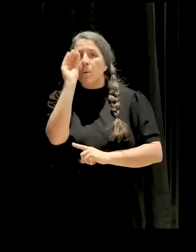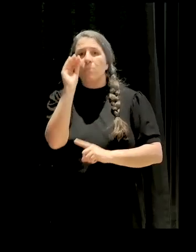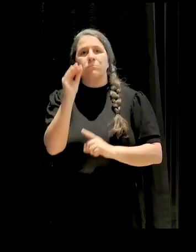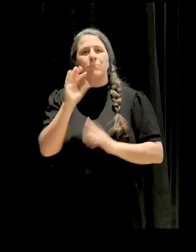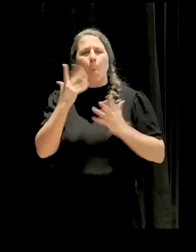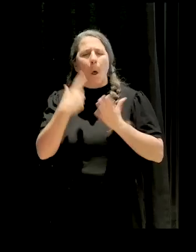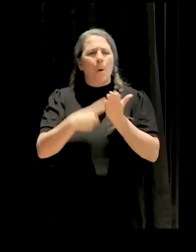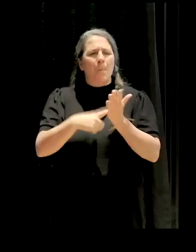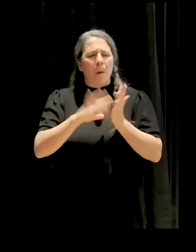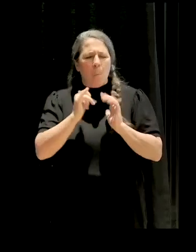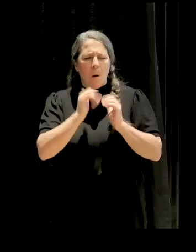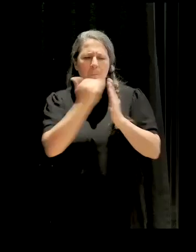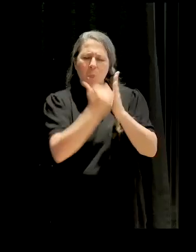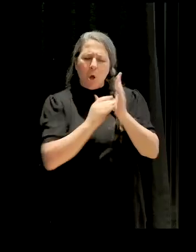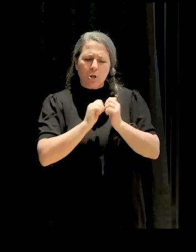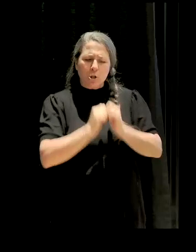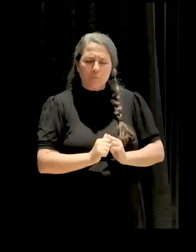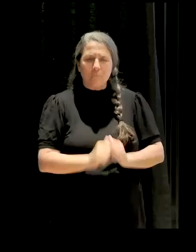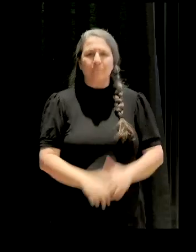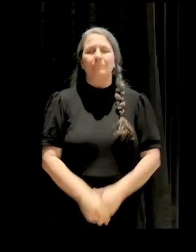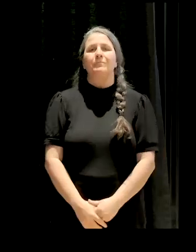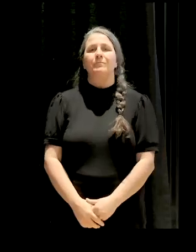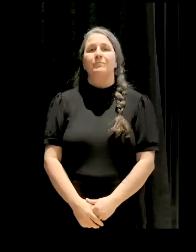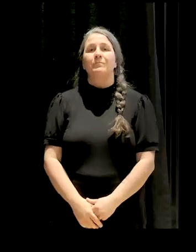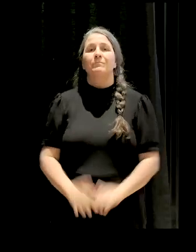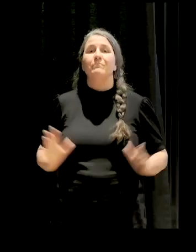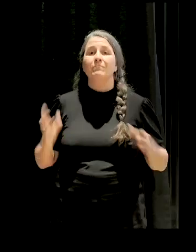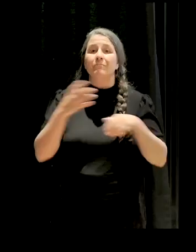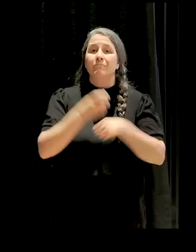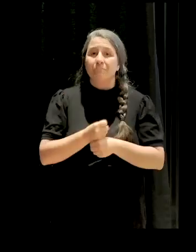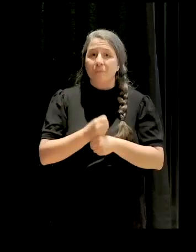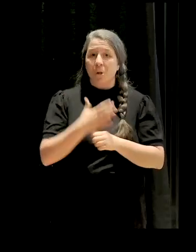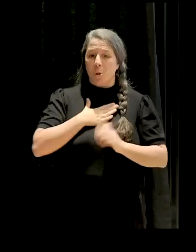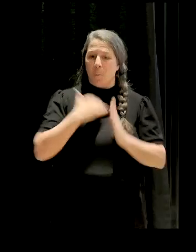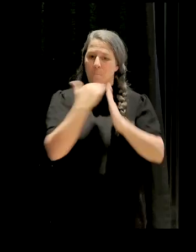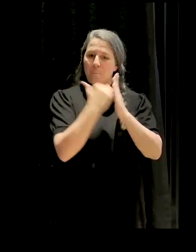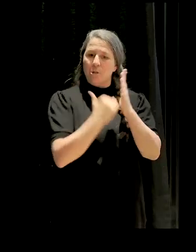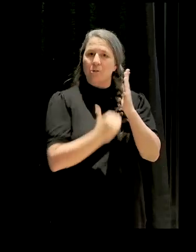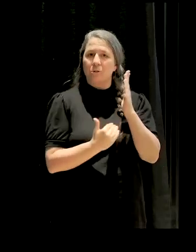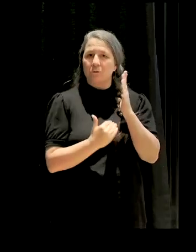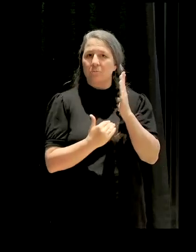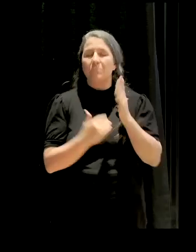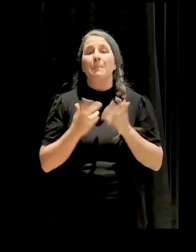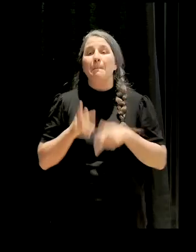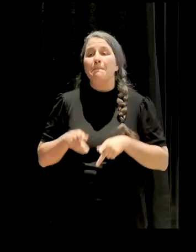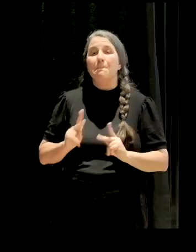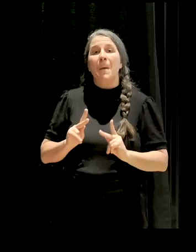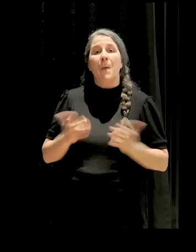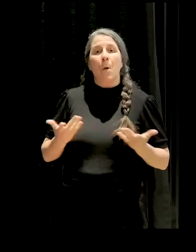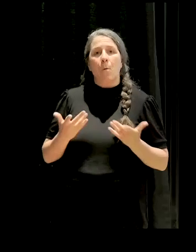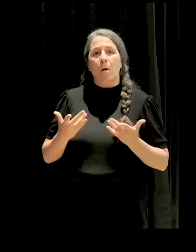protocole. Donc, pour conclure, le processus proposé par notre équipe de recherche a permis d'inclure des patients partenaires et